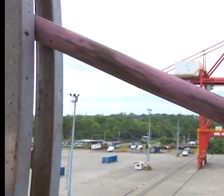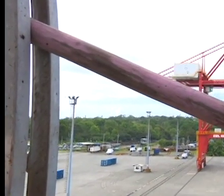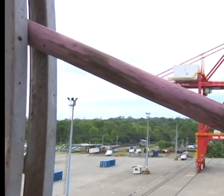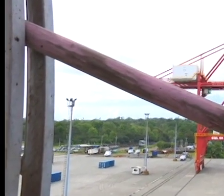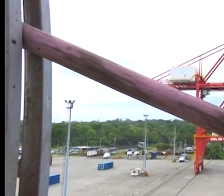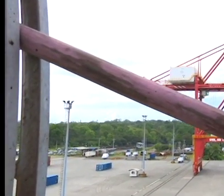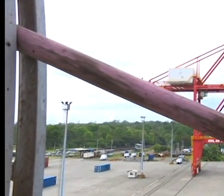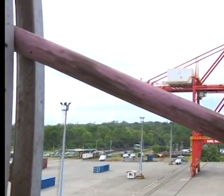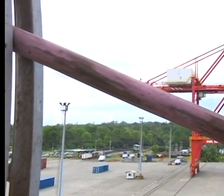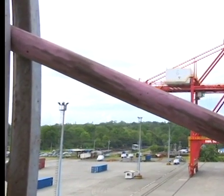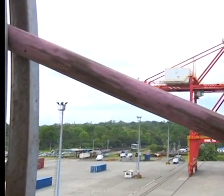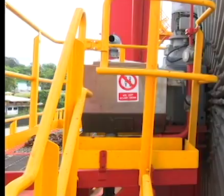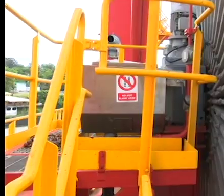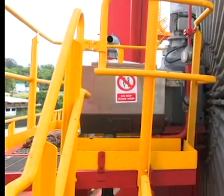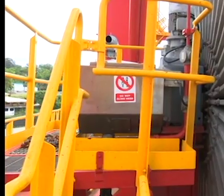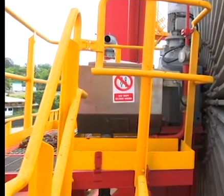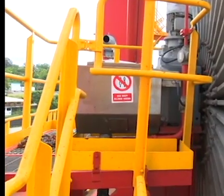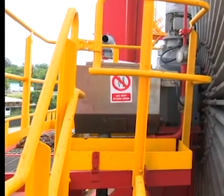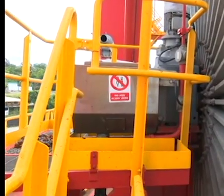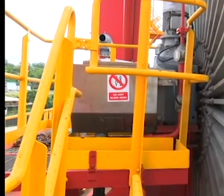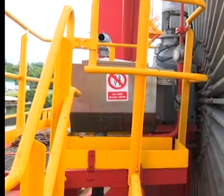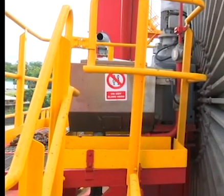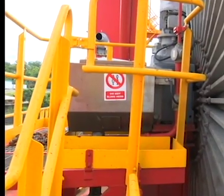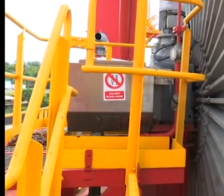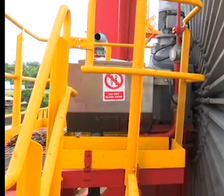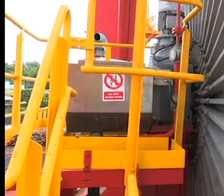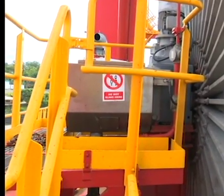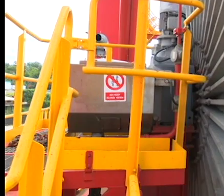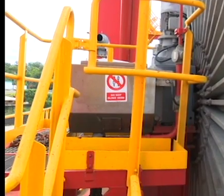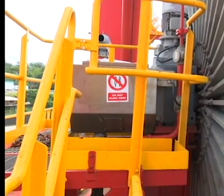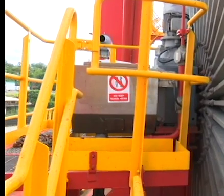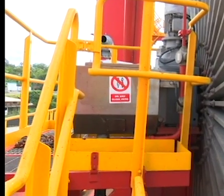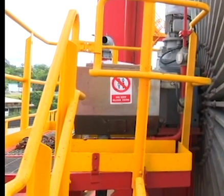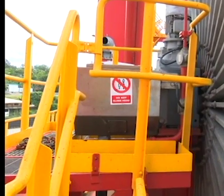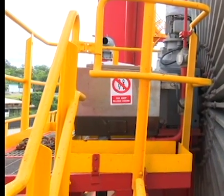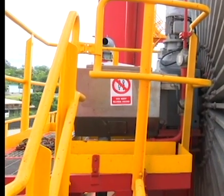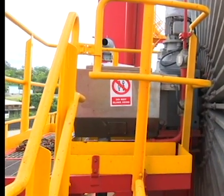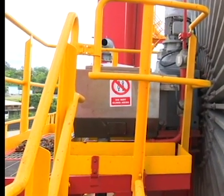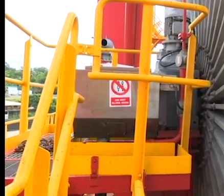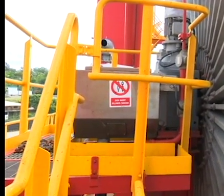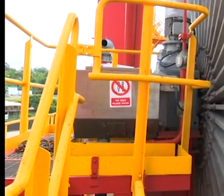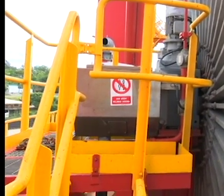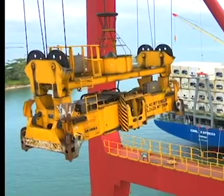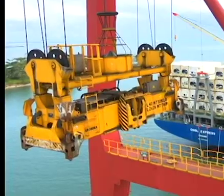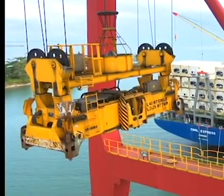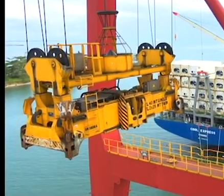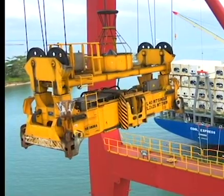provincia y autoridades para que colaboren a buscar alternativas de desarrollo para Limón.